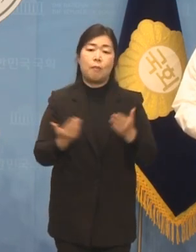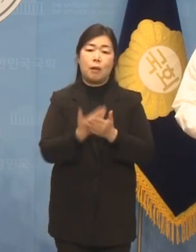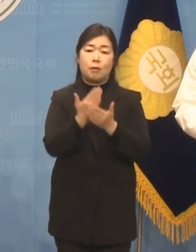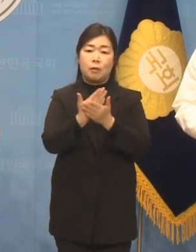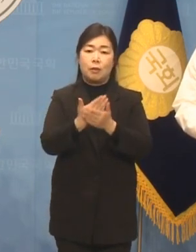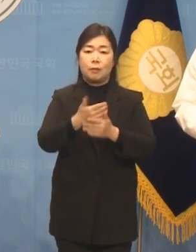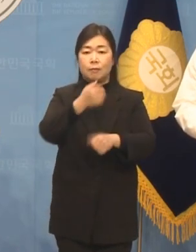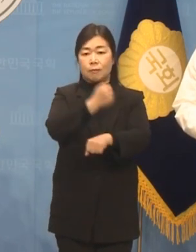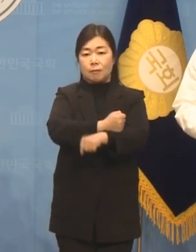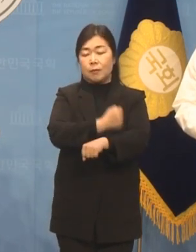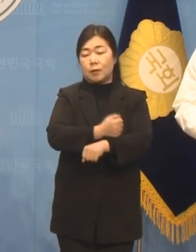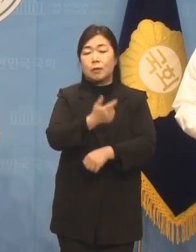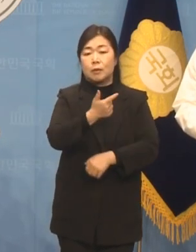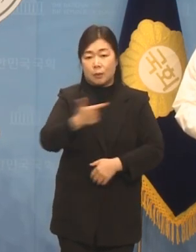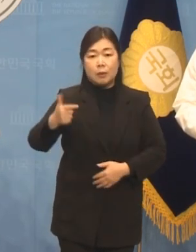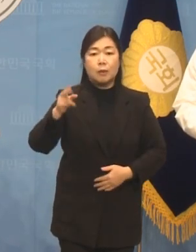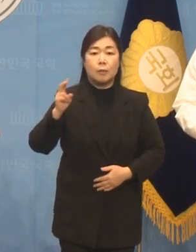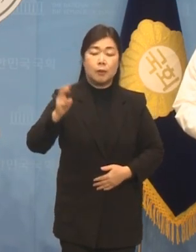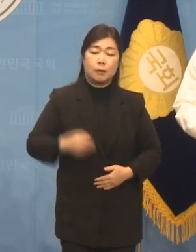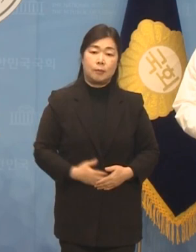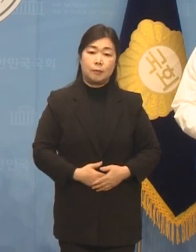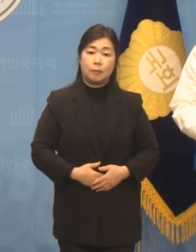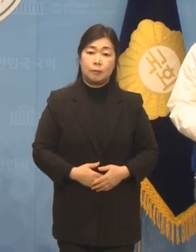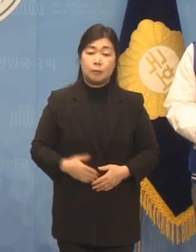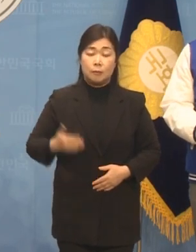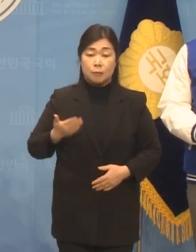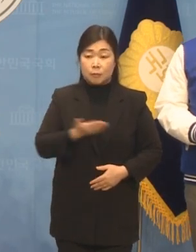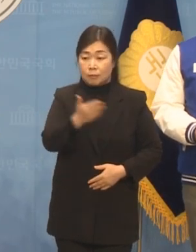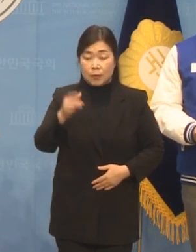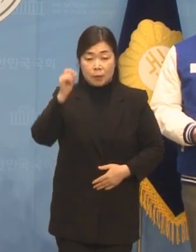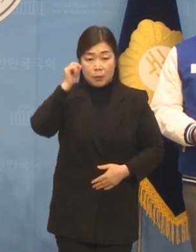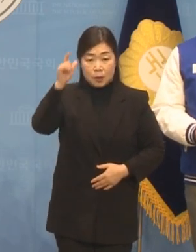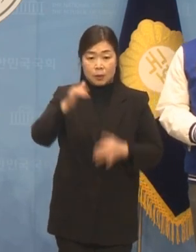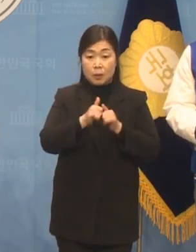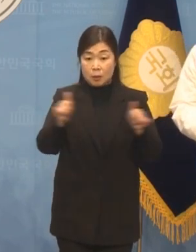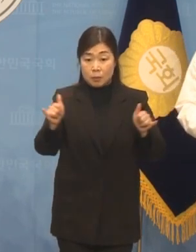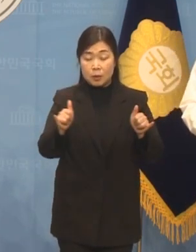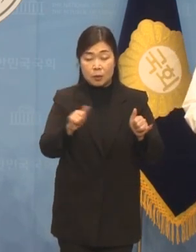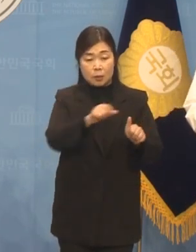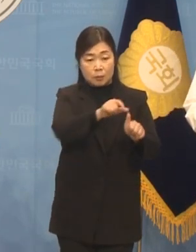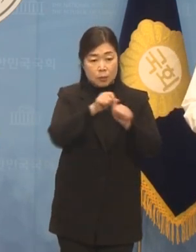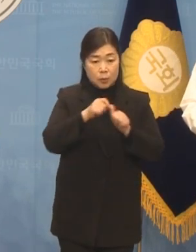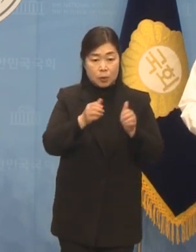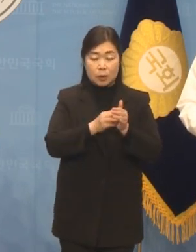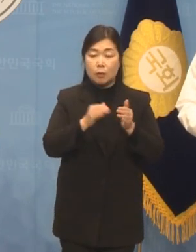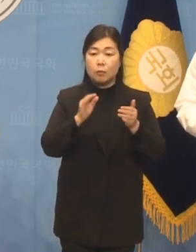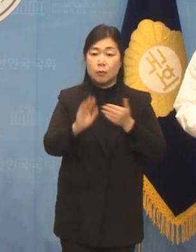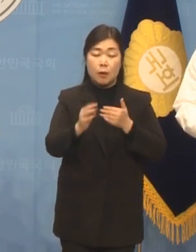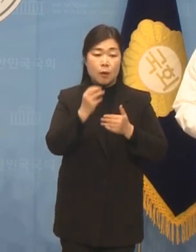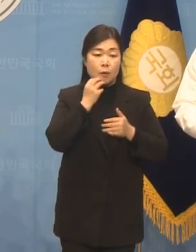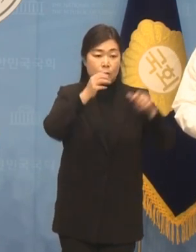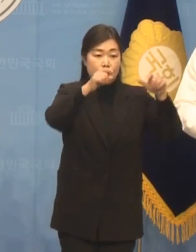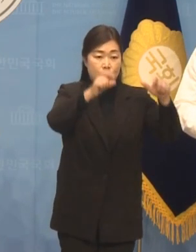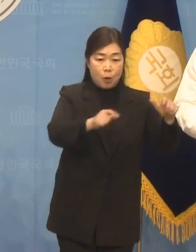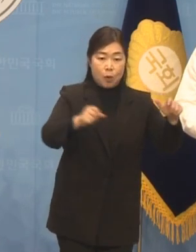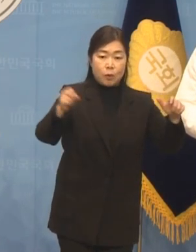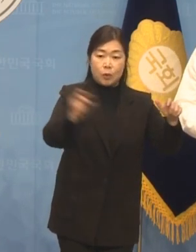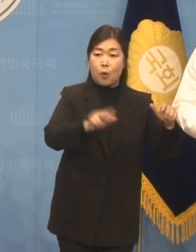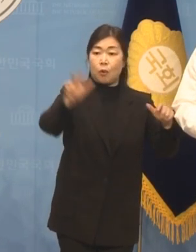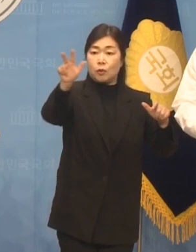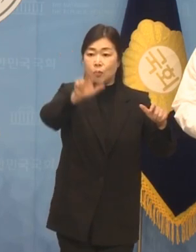않습니다. 저희 인재님들이 인재 영입 후에 서울을 비롯해서